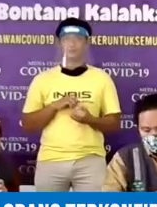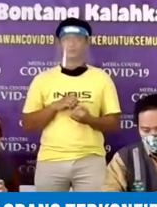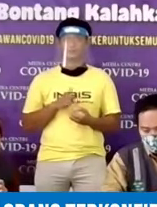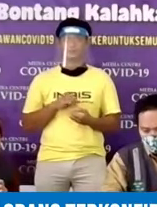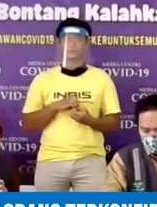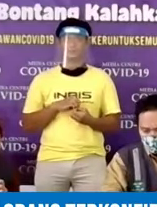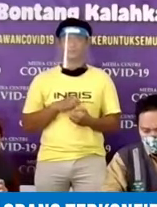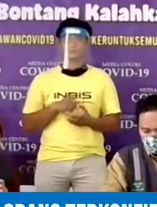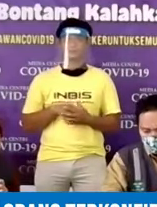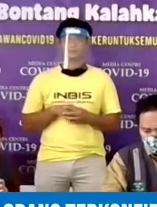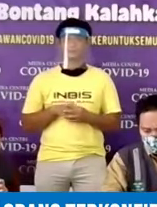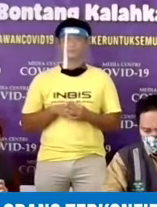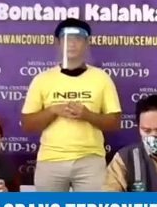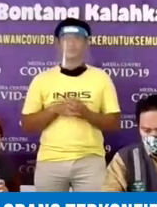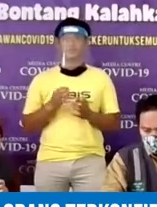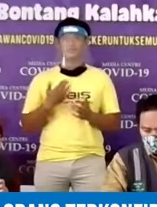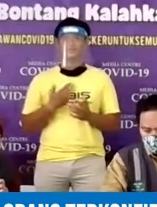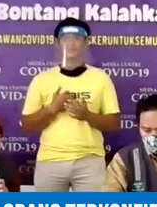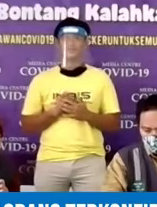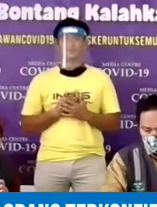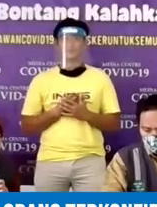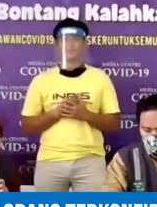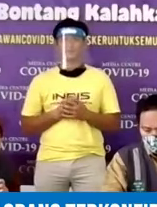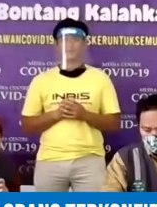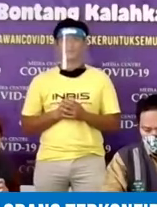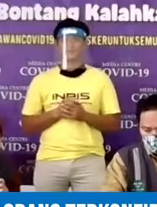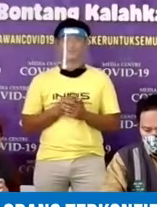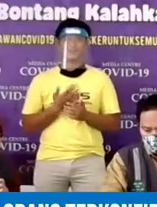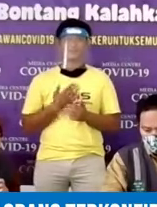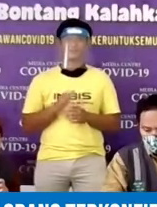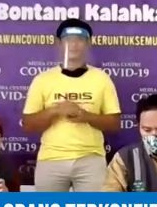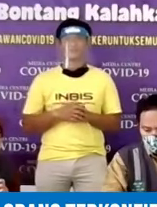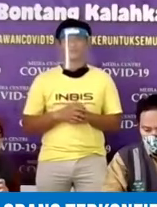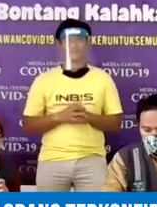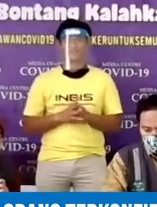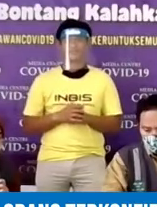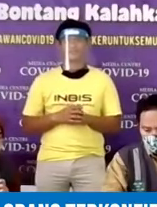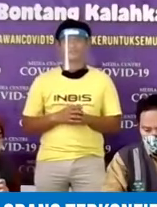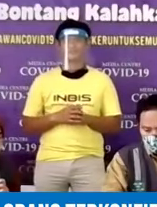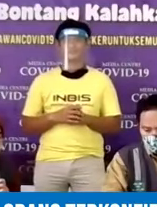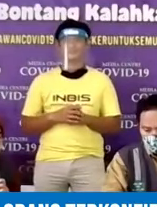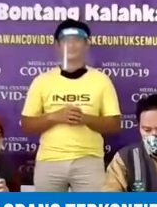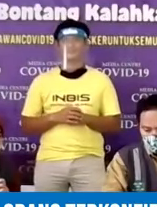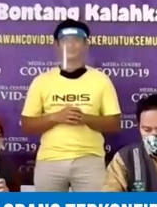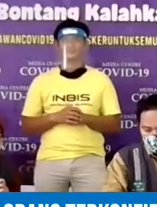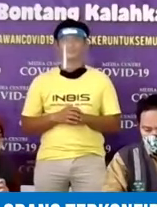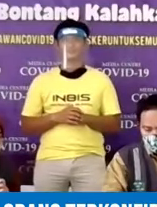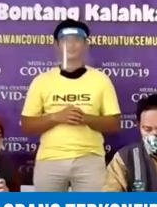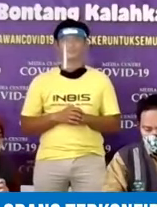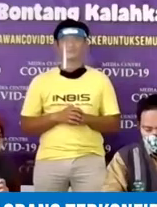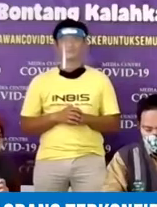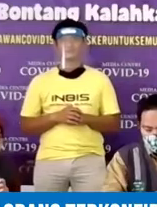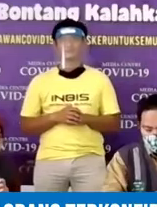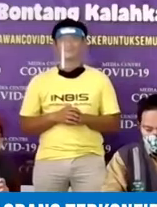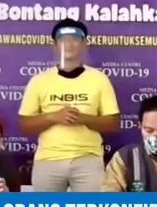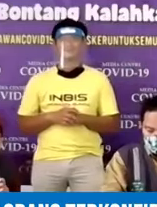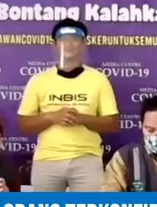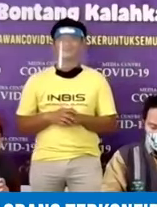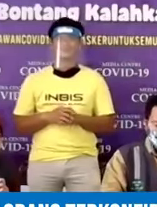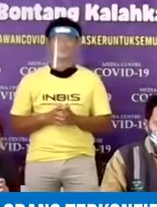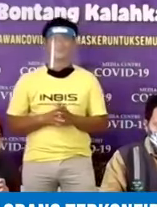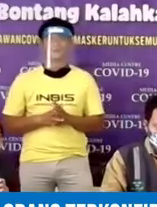gitu kenapa kau dari pemerintah tidak melakukan hal serupa mungkin biar publik lebih paham aja lebih paham lagi bukan sebelumnya akan kita